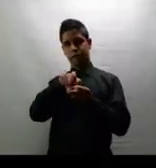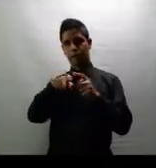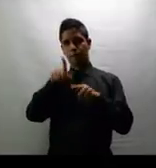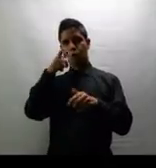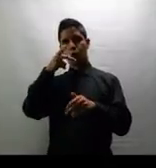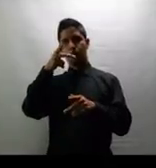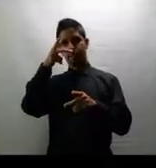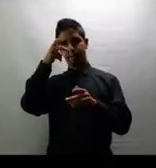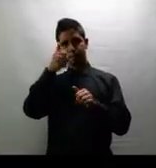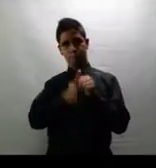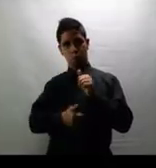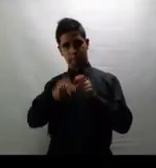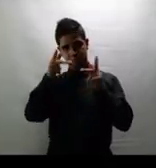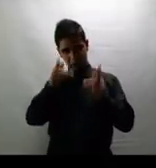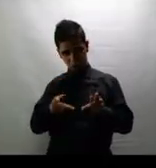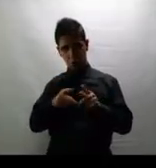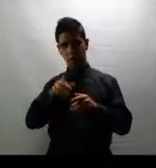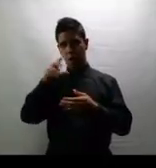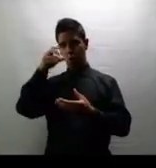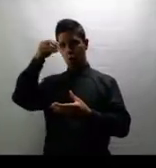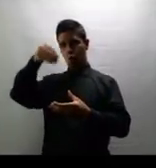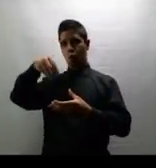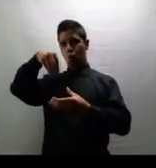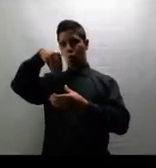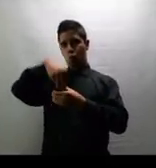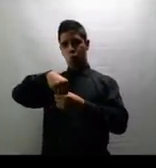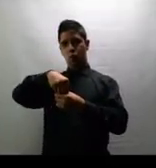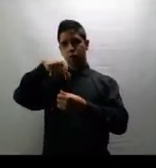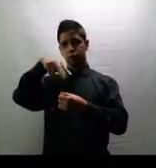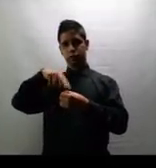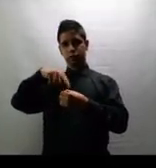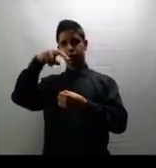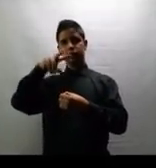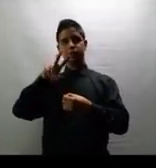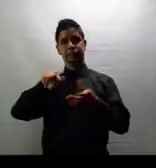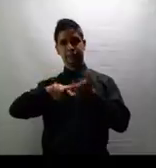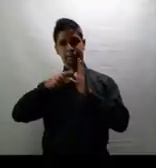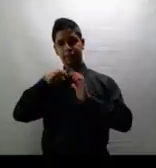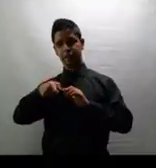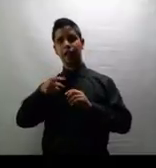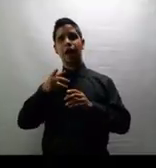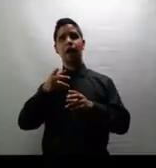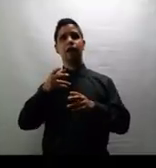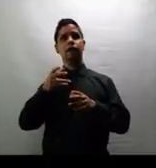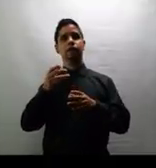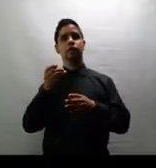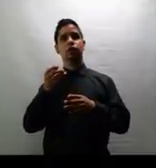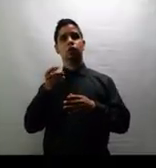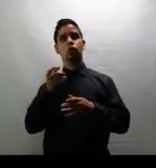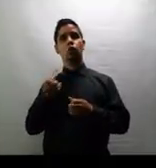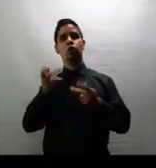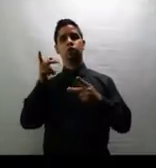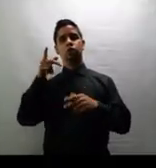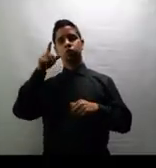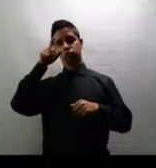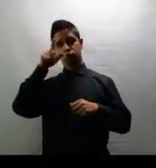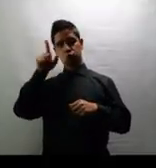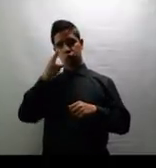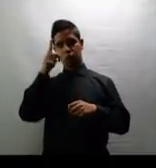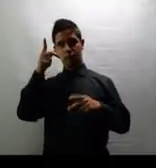exacta son para la caja y a ver cuánto sale sobre mucha pasta